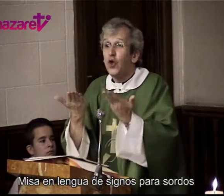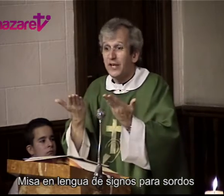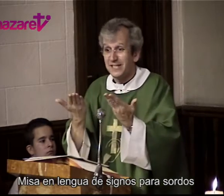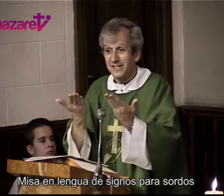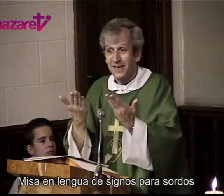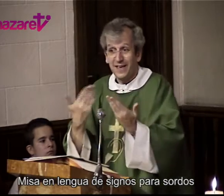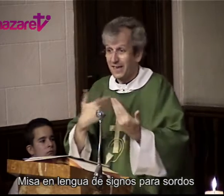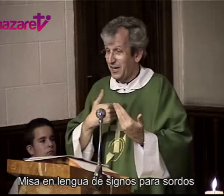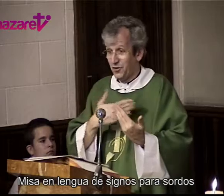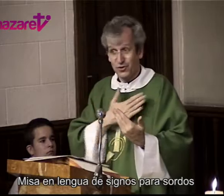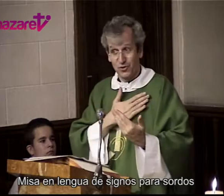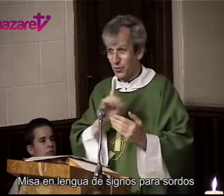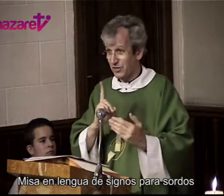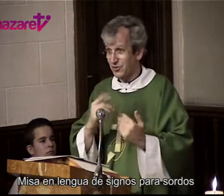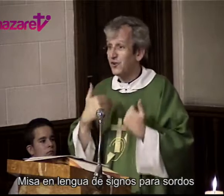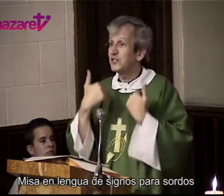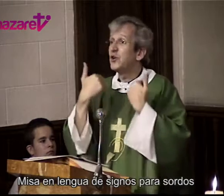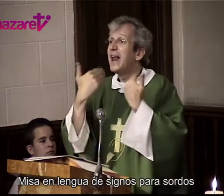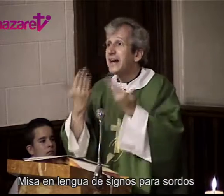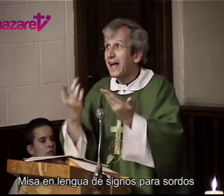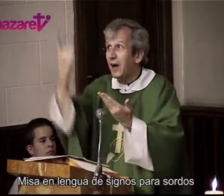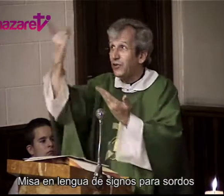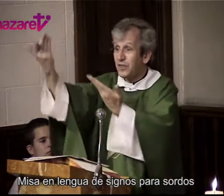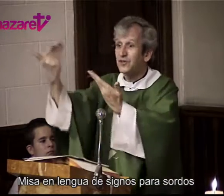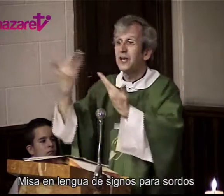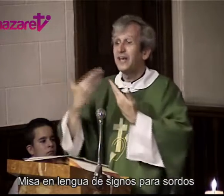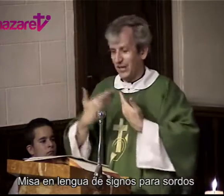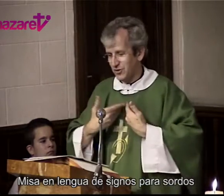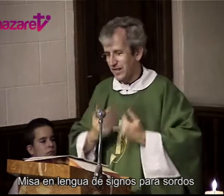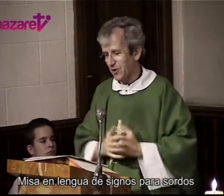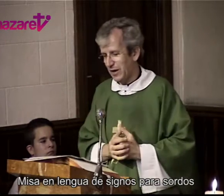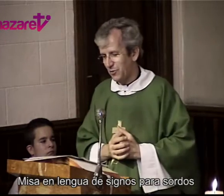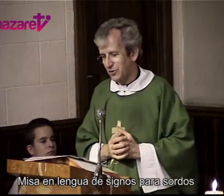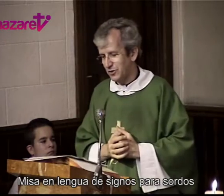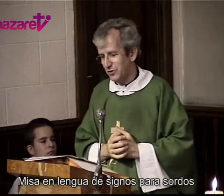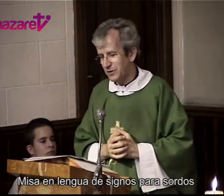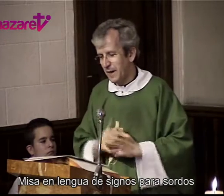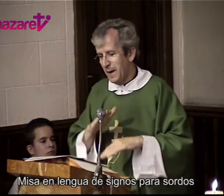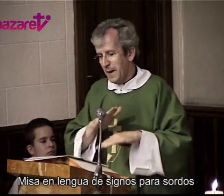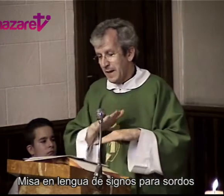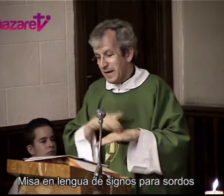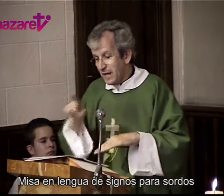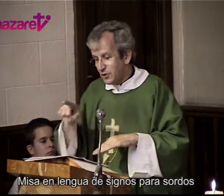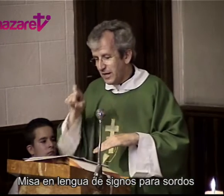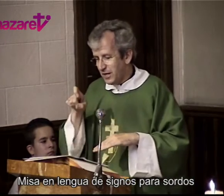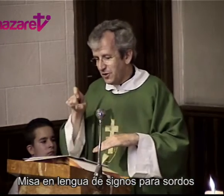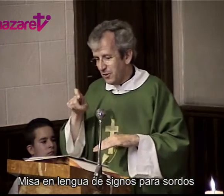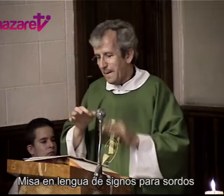dones que no son nuestros, sino que son regalo de Dios que nos ha dado a cada uno de nosotros. Y Él nos eligió para